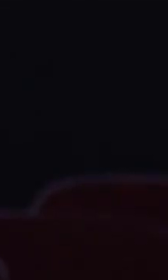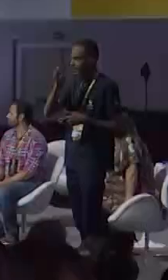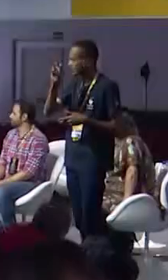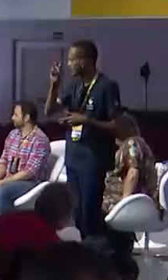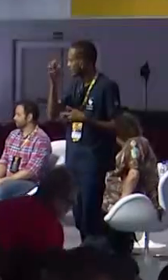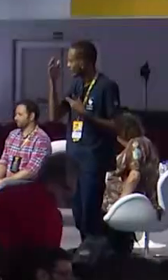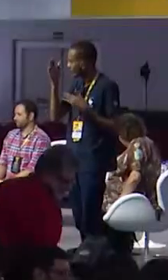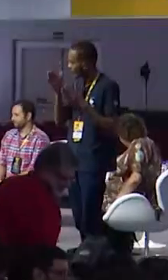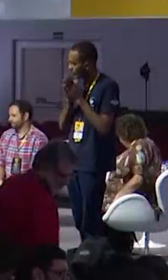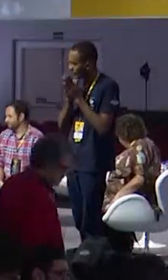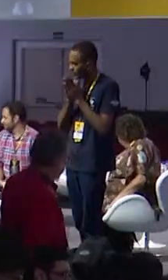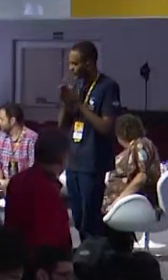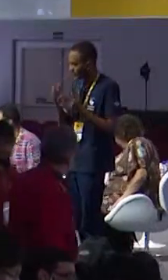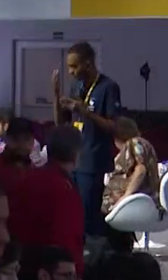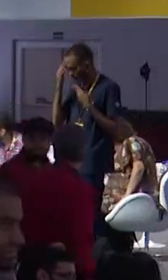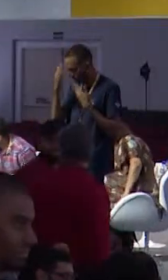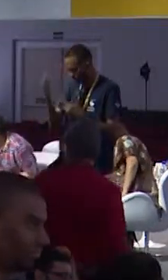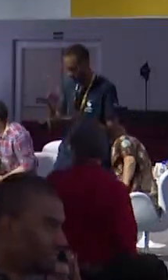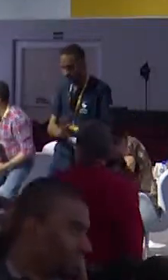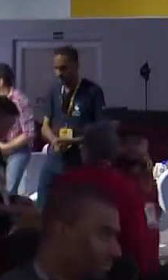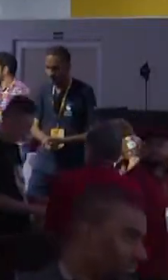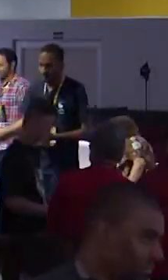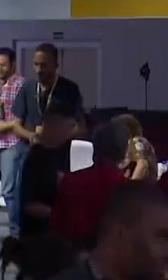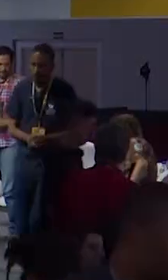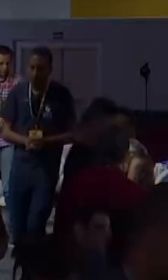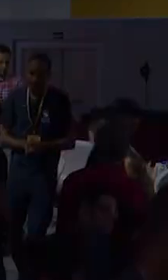favor da lei obrigado